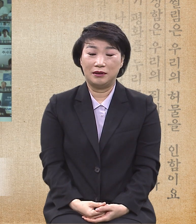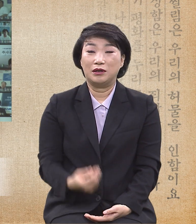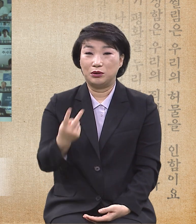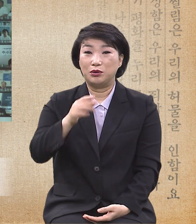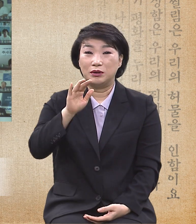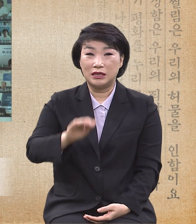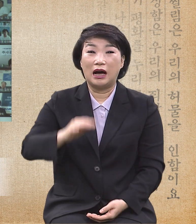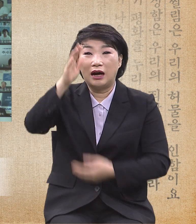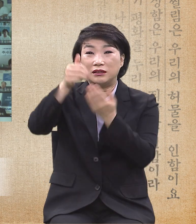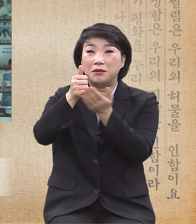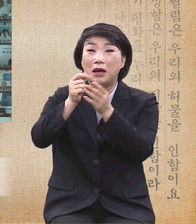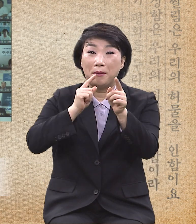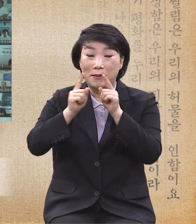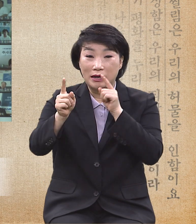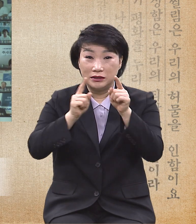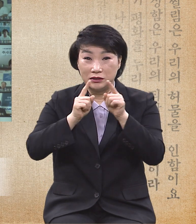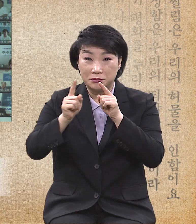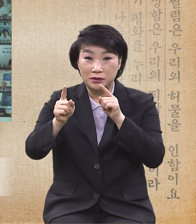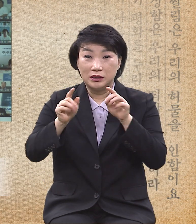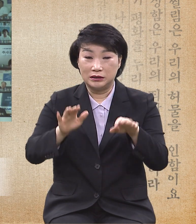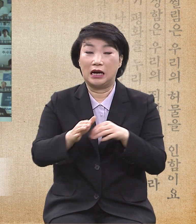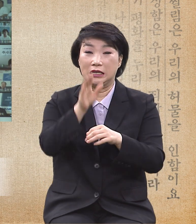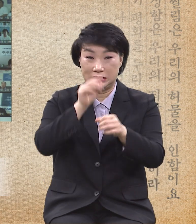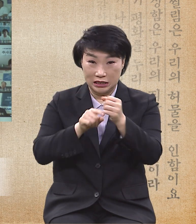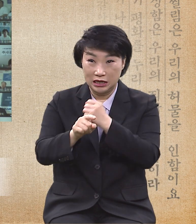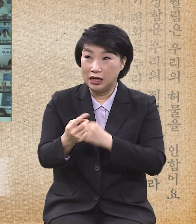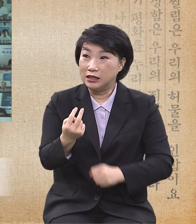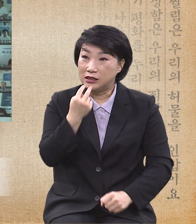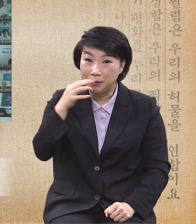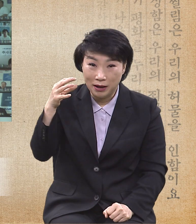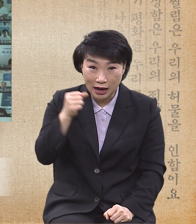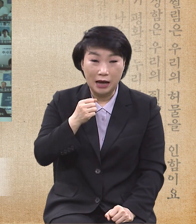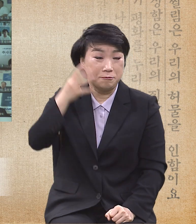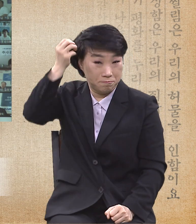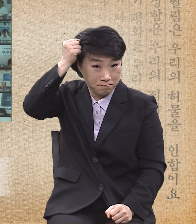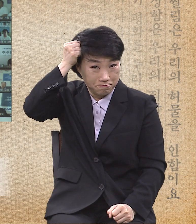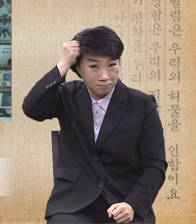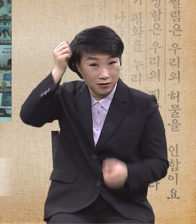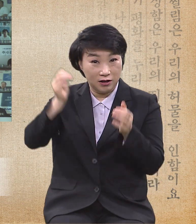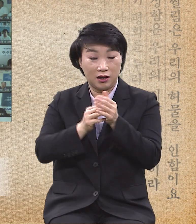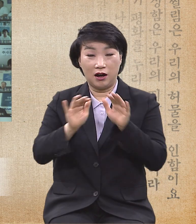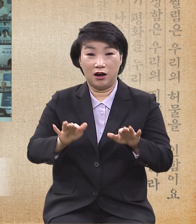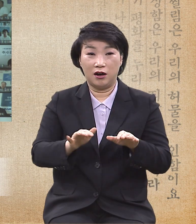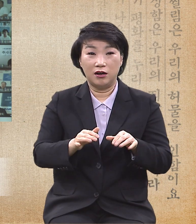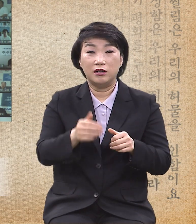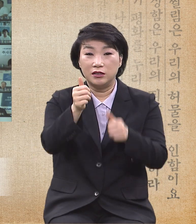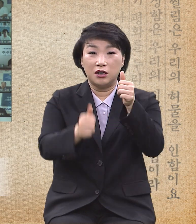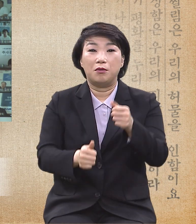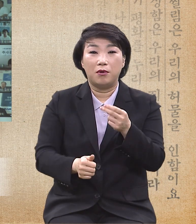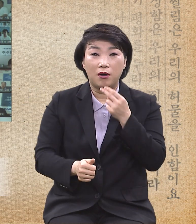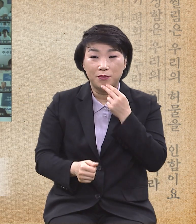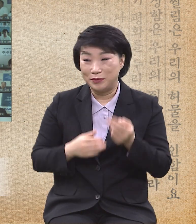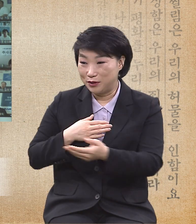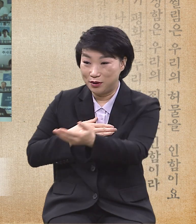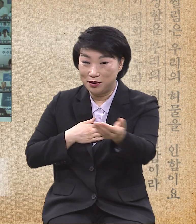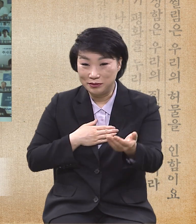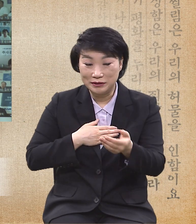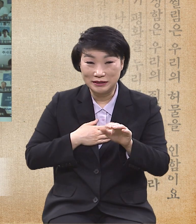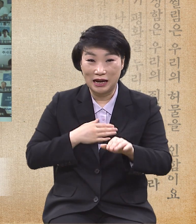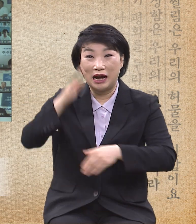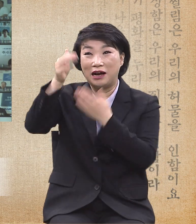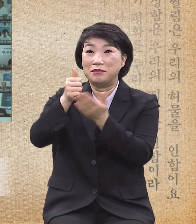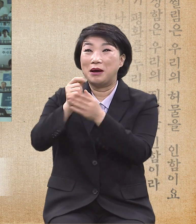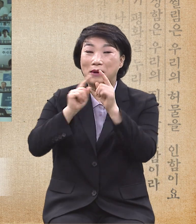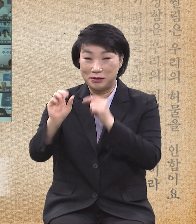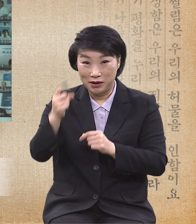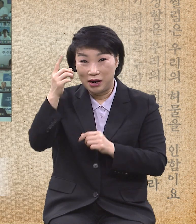또한 하나님의 말씀을 진리의 생명으로 알고 시험하지 않는 자가 하나님